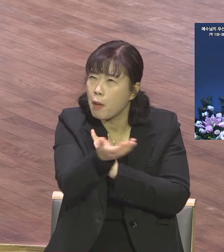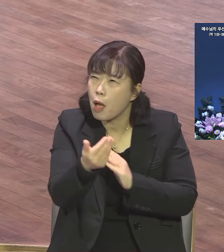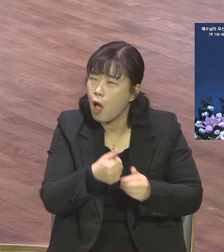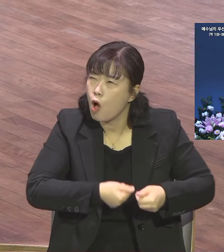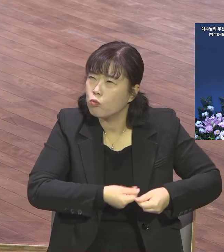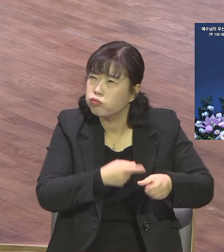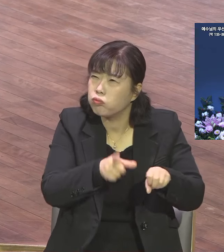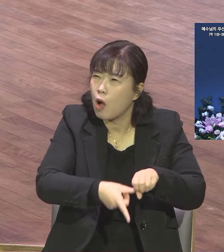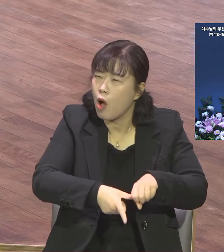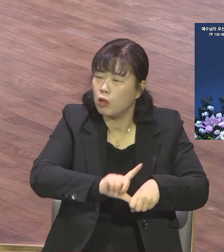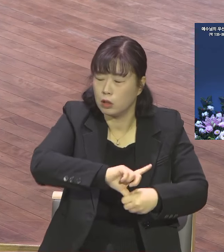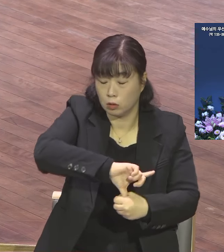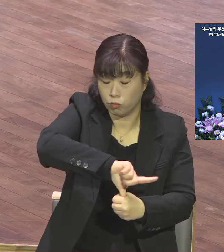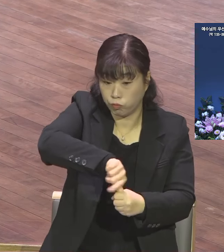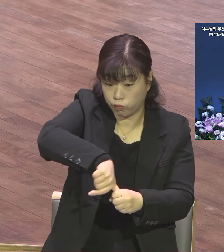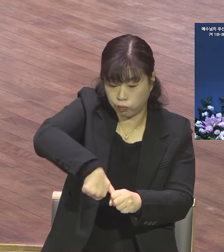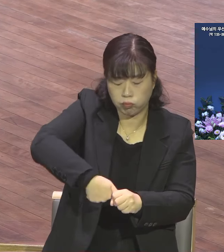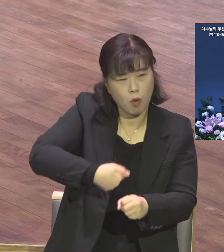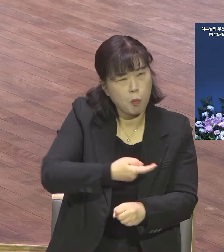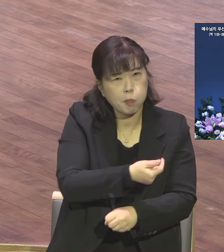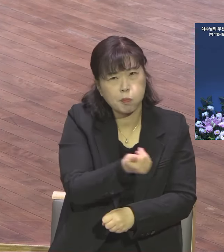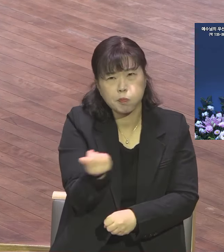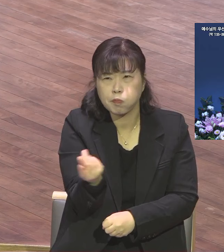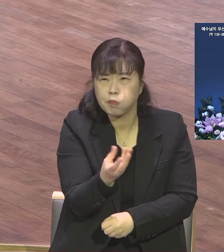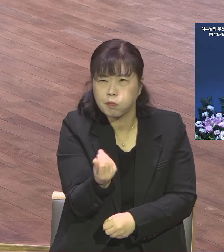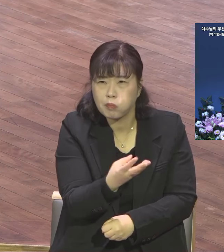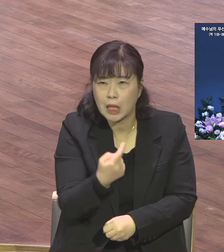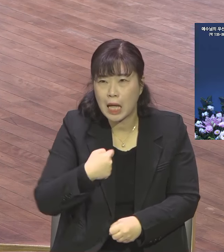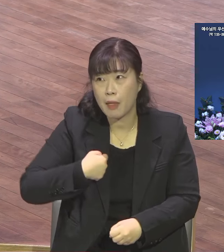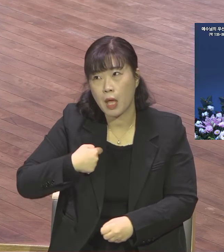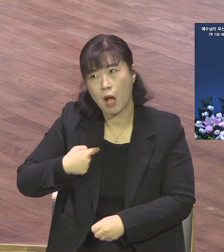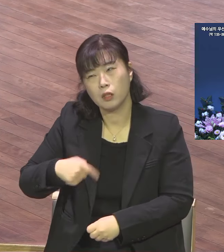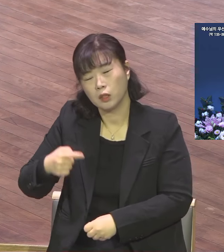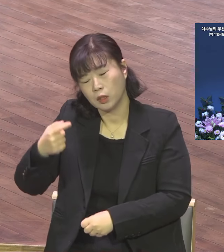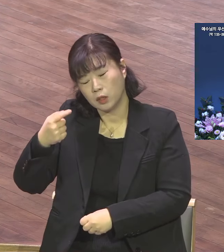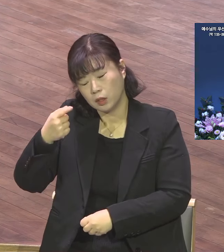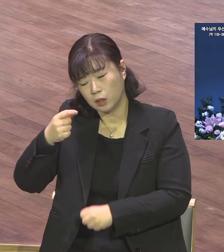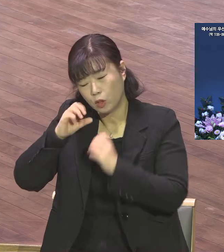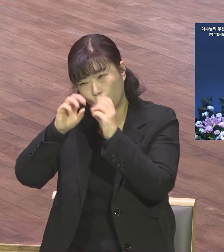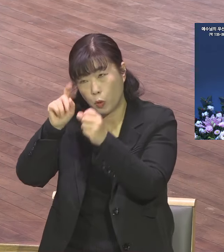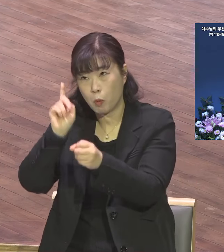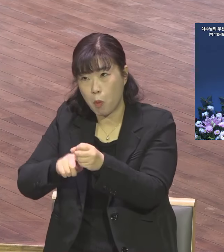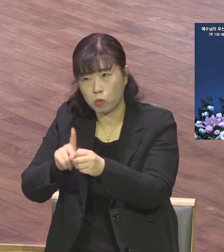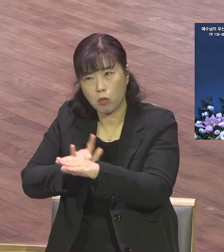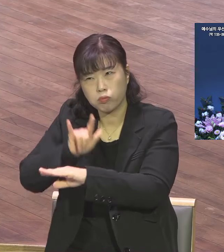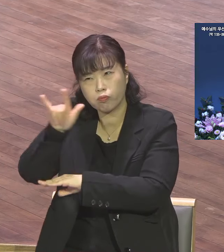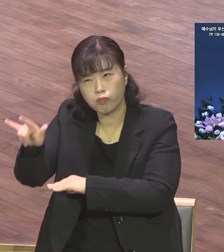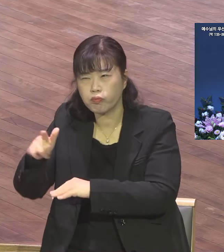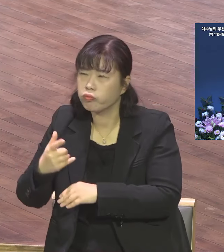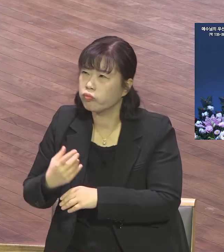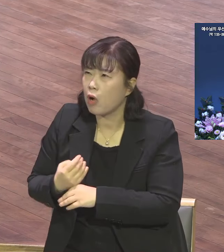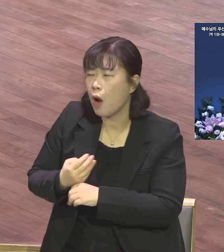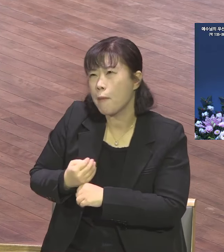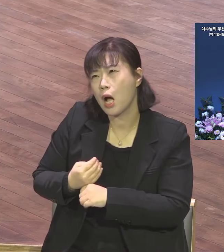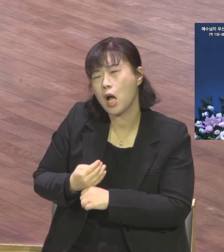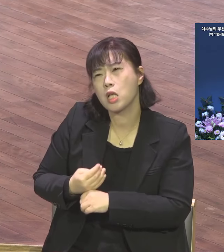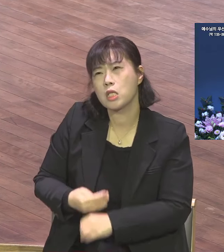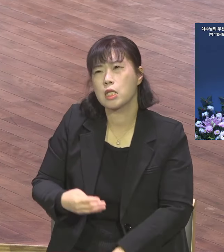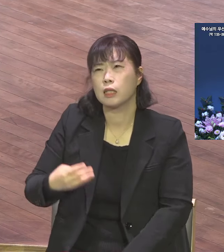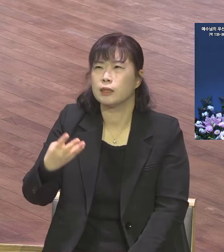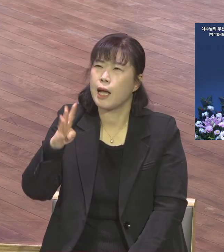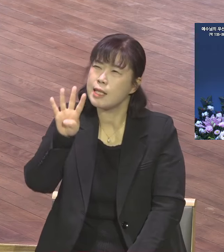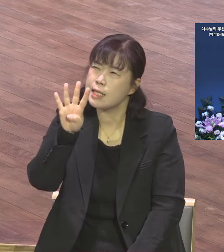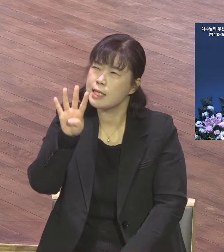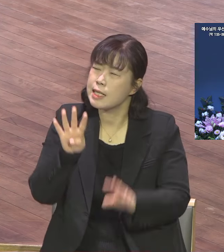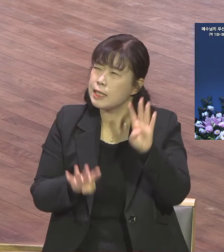지구 한 바퀴가 4만 킬로, 4만 27 킬로인가 그래요. 4만 킬로인데 제가 보니까 한 100바퀴